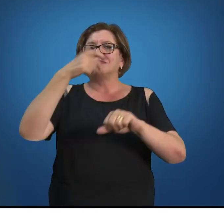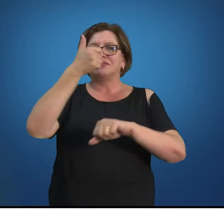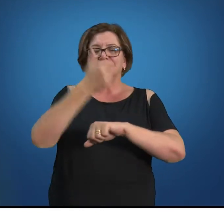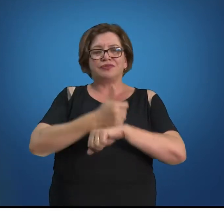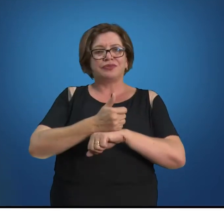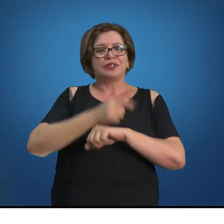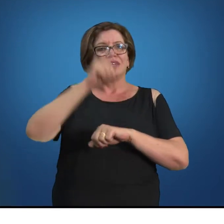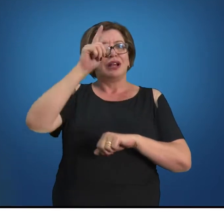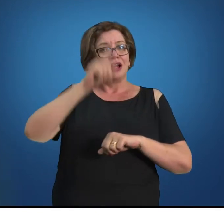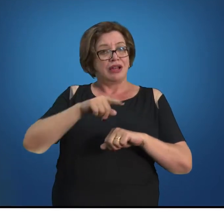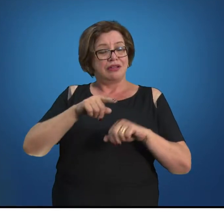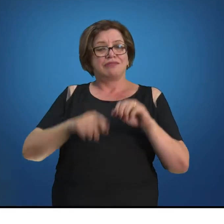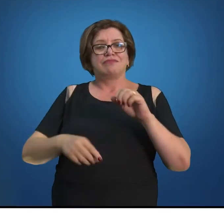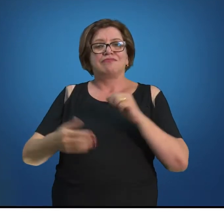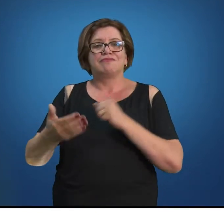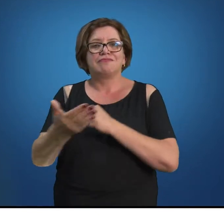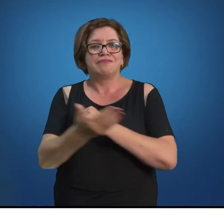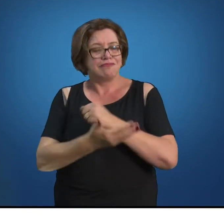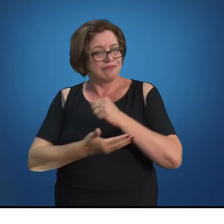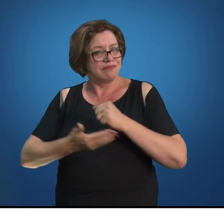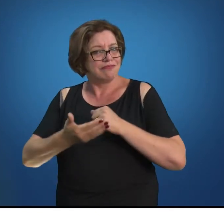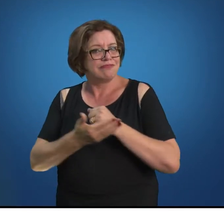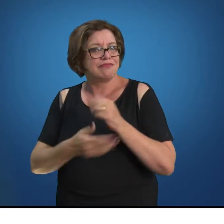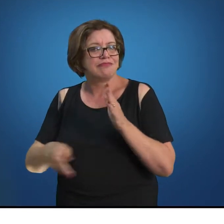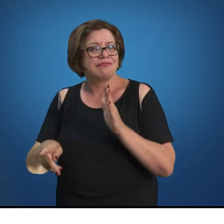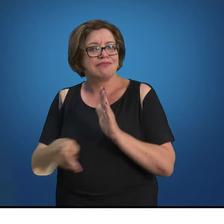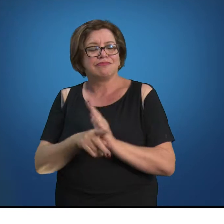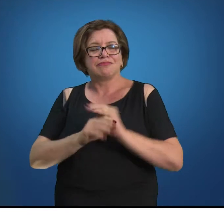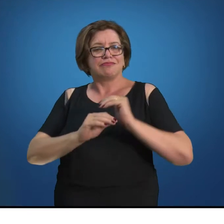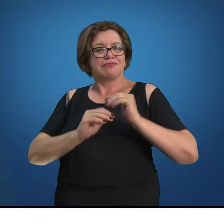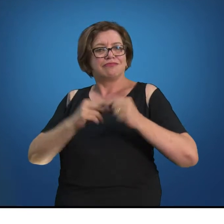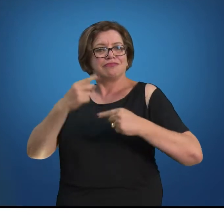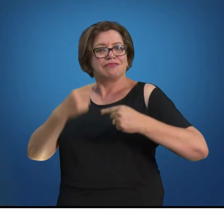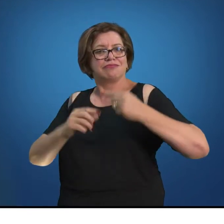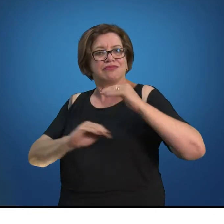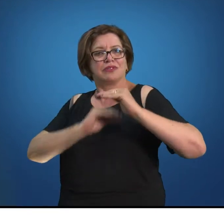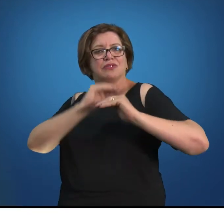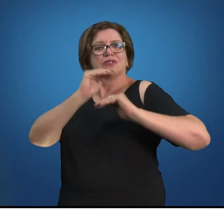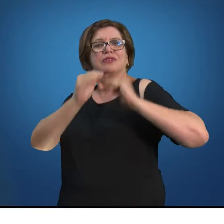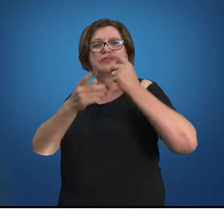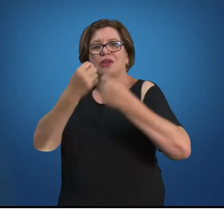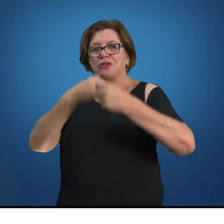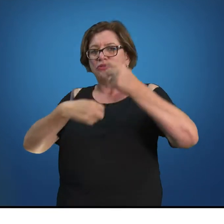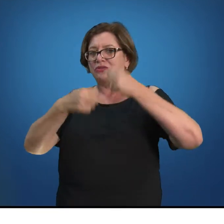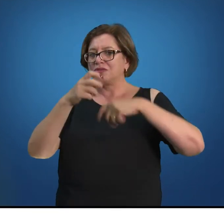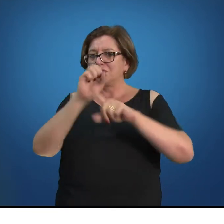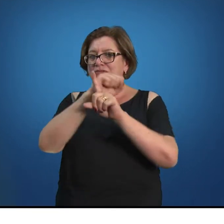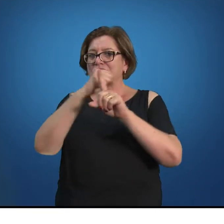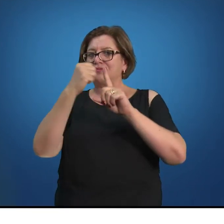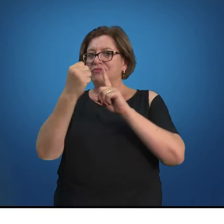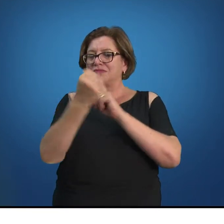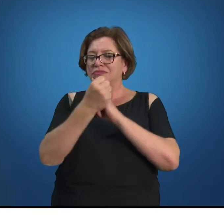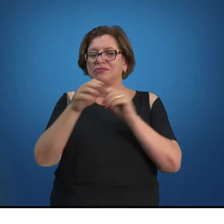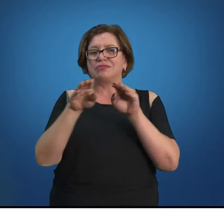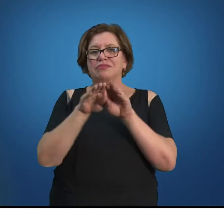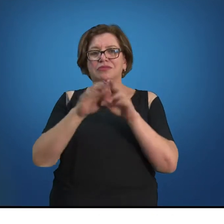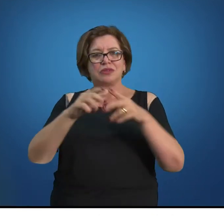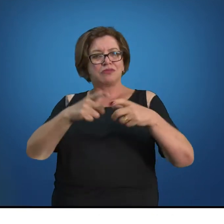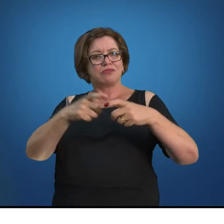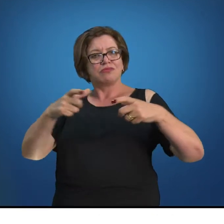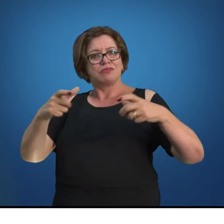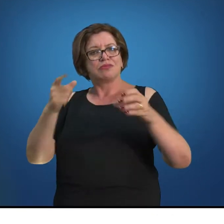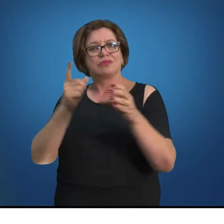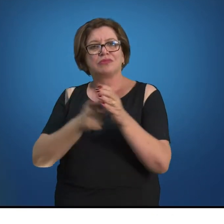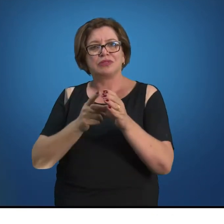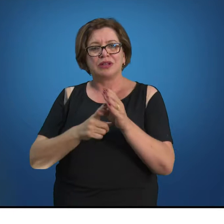instrumento básico da política de desenvolvimento econômico, social e de expansão urbana e deve ser